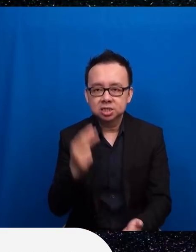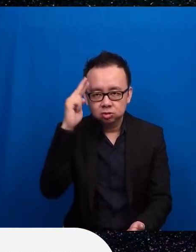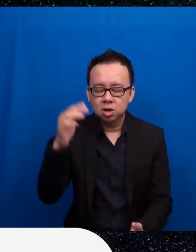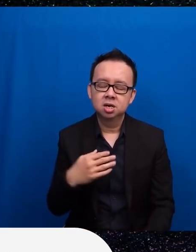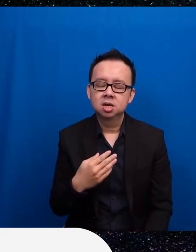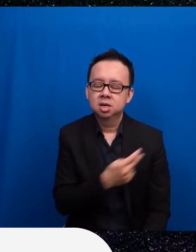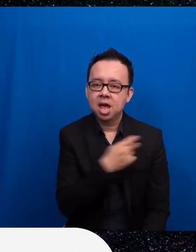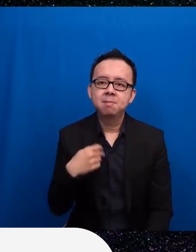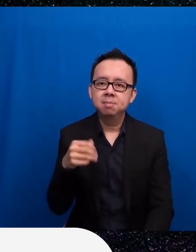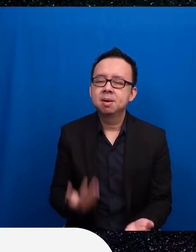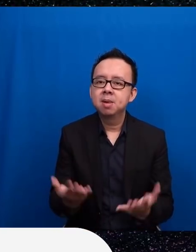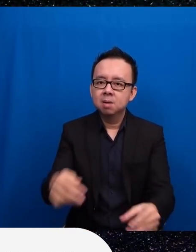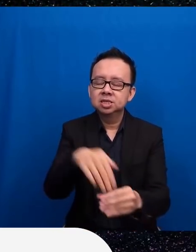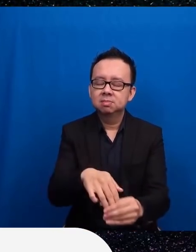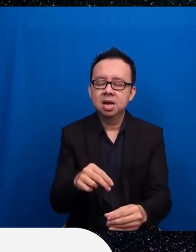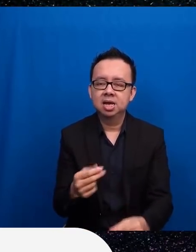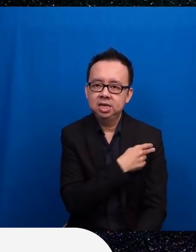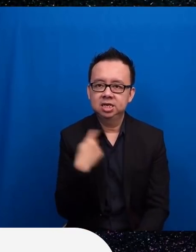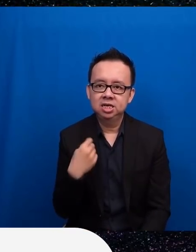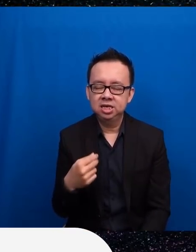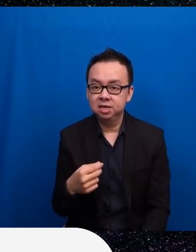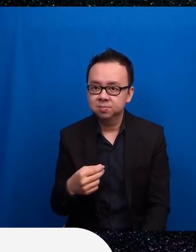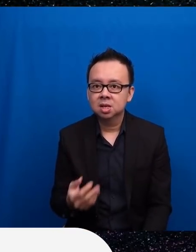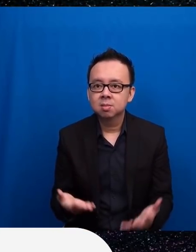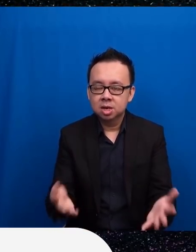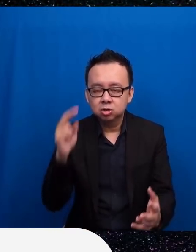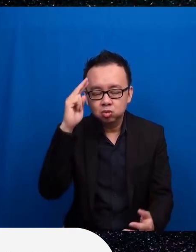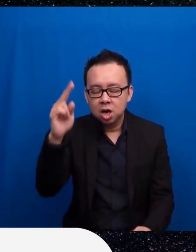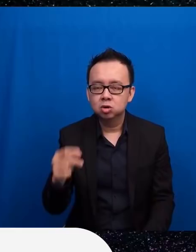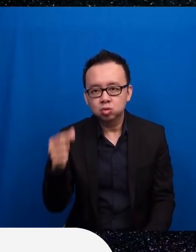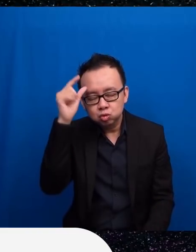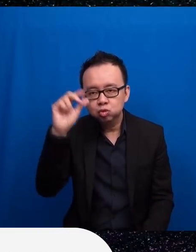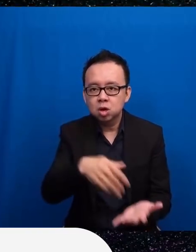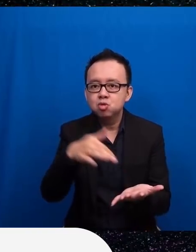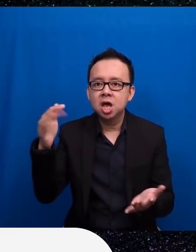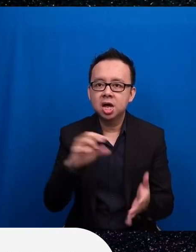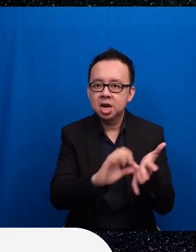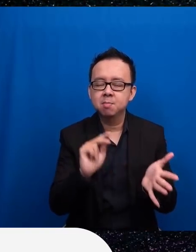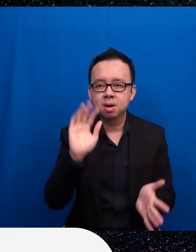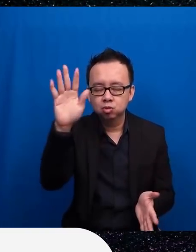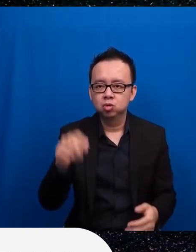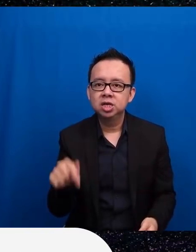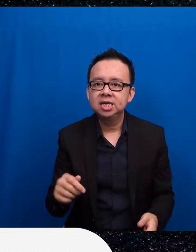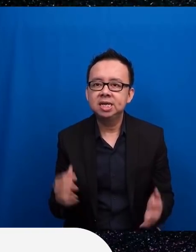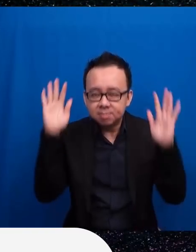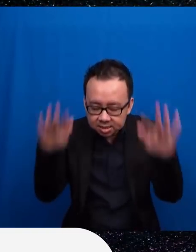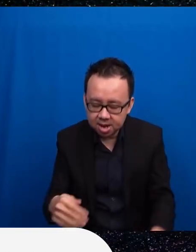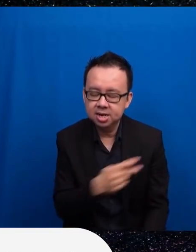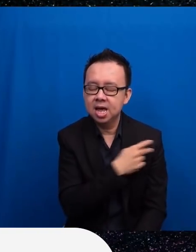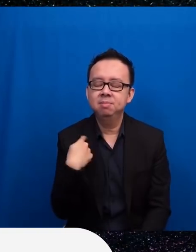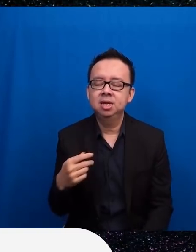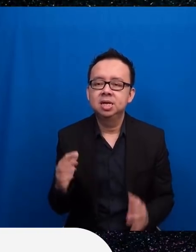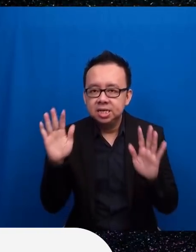bawa persembahan ini kepadamu Tuhan, bagi kemuliaan nama-Mu. Inilah penyembahan kami di hadapan-Mu.